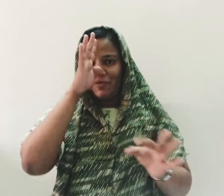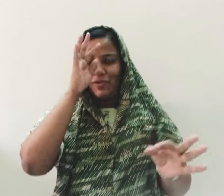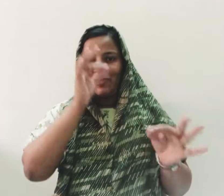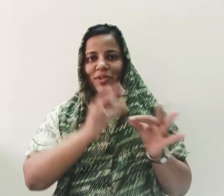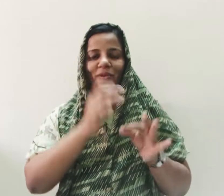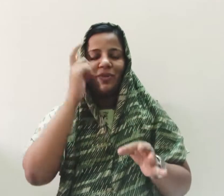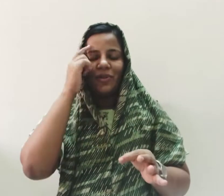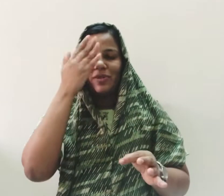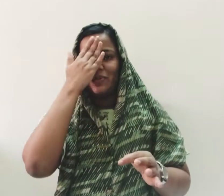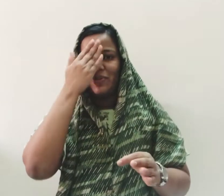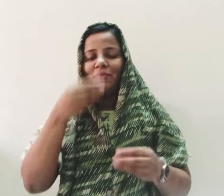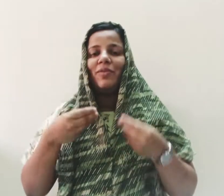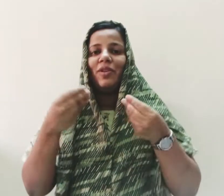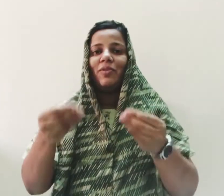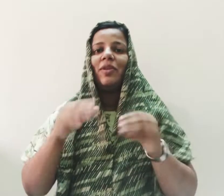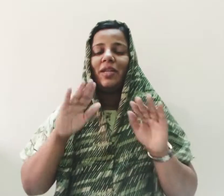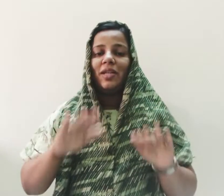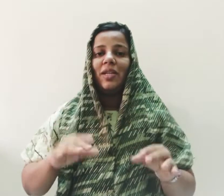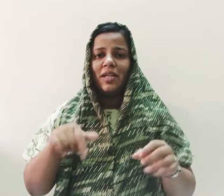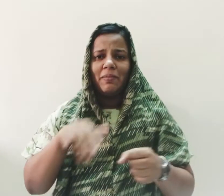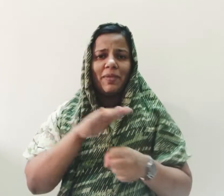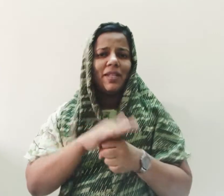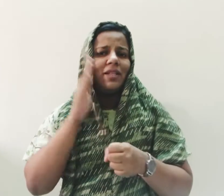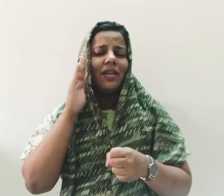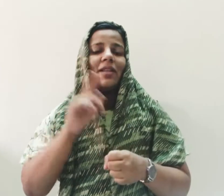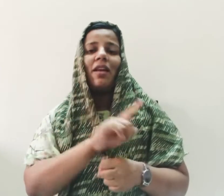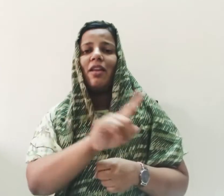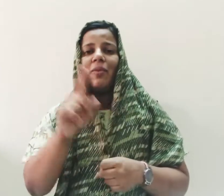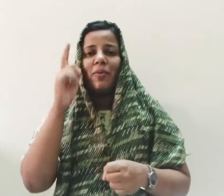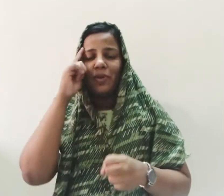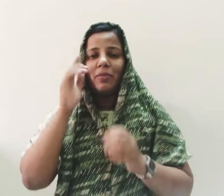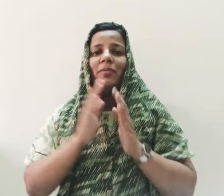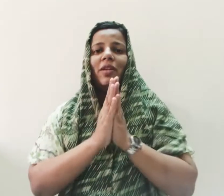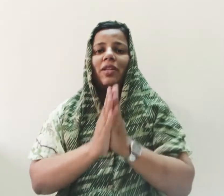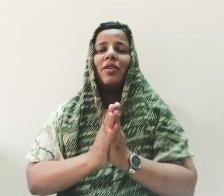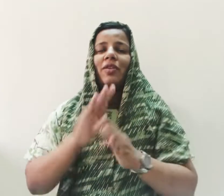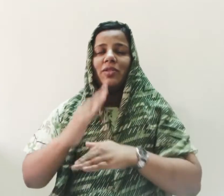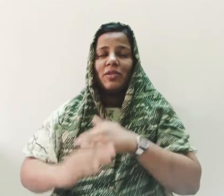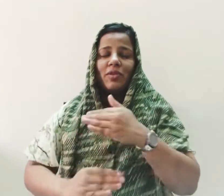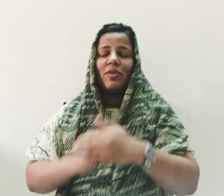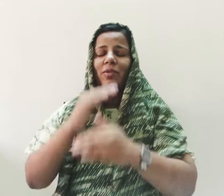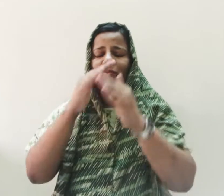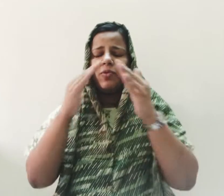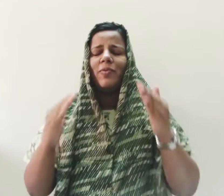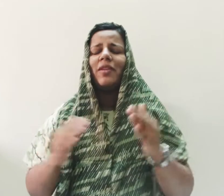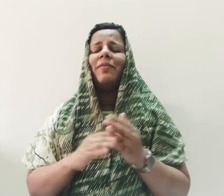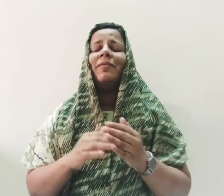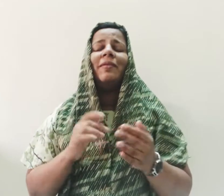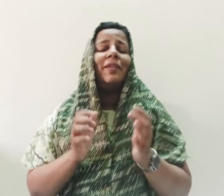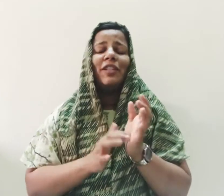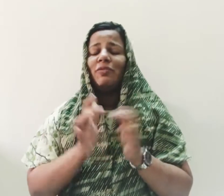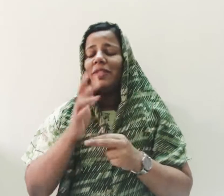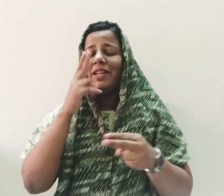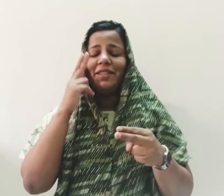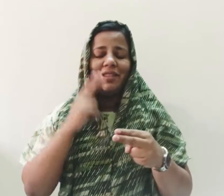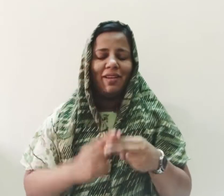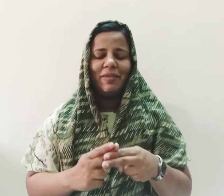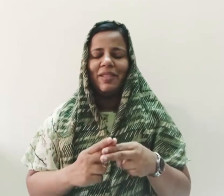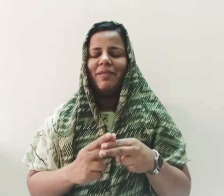വിശ്വസ്തതയോർത്ത് ഞങ്ങൾ സ്തോത്രം പറയുന്നു. ഈ പ്രഭാതത്തിൽ ഈ ശബ്ദം കേൾക്കുന്ന എല്ലാവർക്കും വേണ്ടി പ്രാർത്ഥിക്കുക. സ്വർഗത്തിനും ഭൂമിക്കും നാഥനായ യേശു ക്രിസ്തുവിൻ്റെ